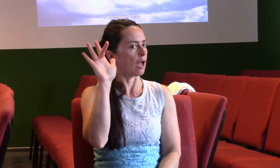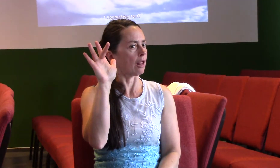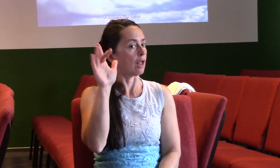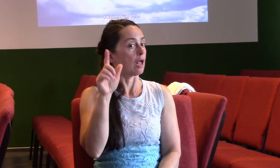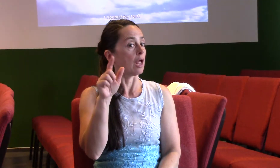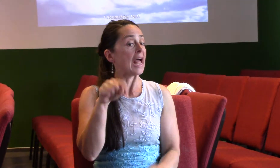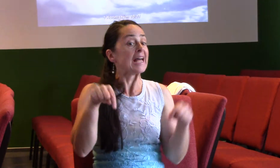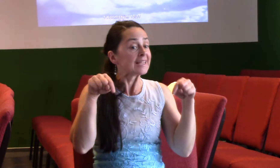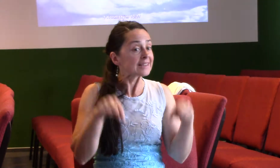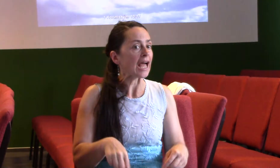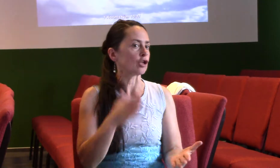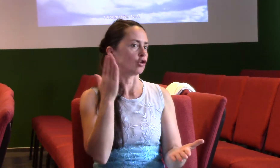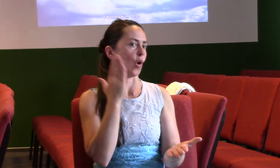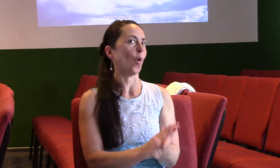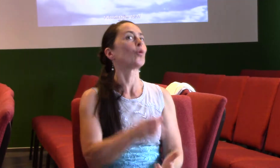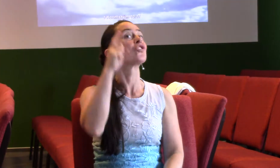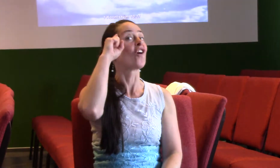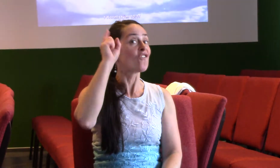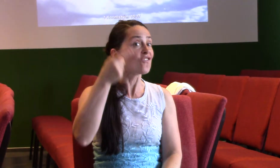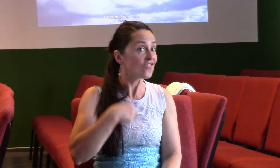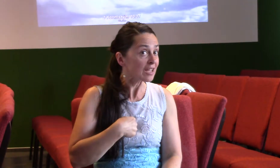Teď to vím a teď se pomalu učím.